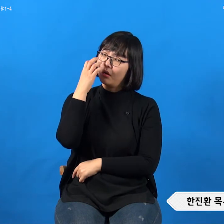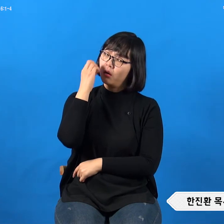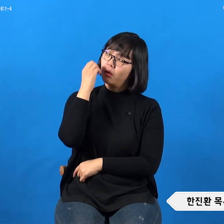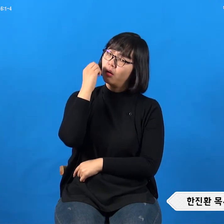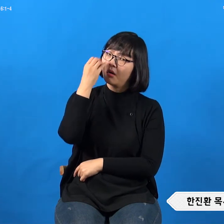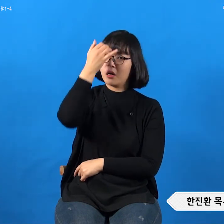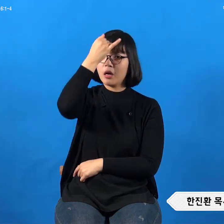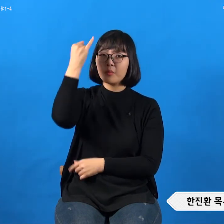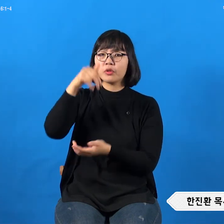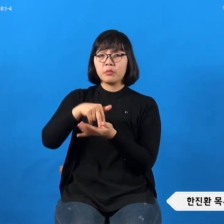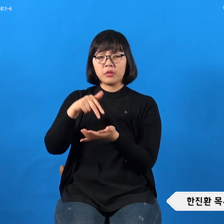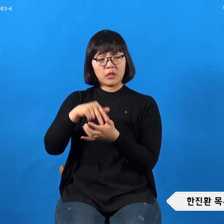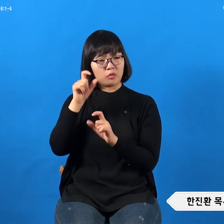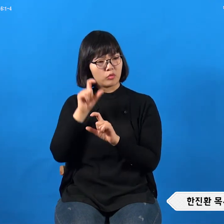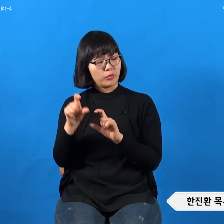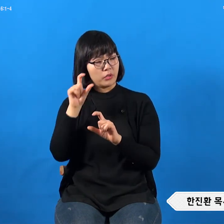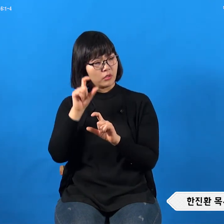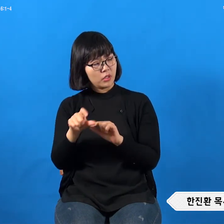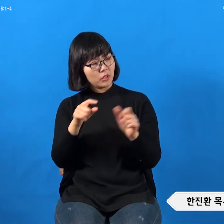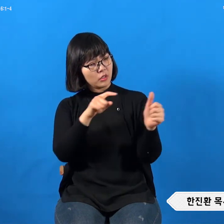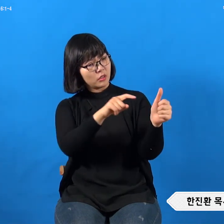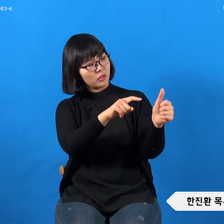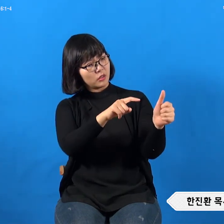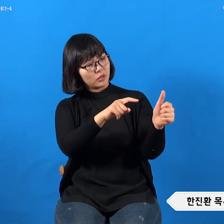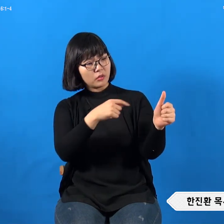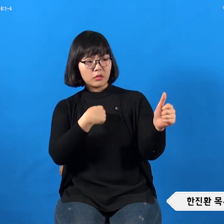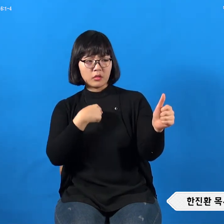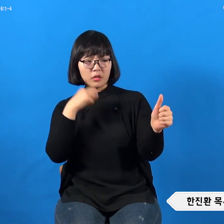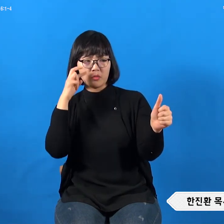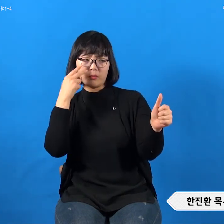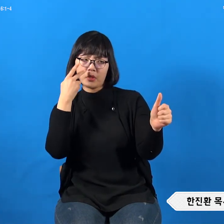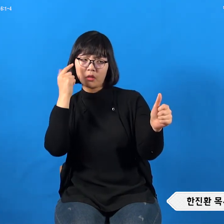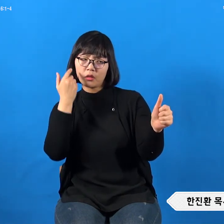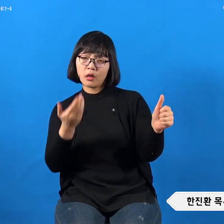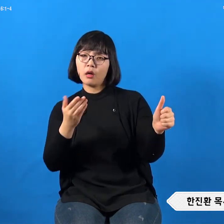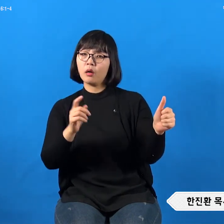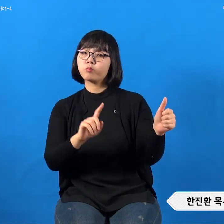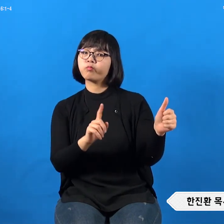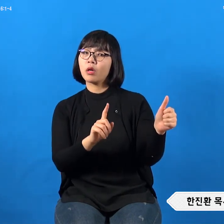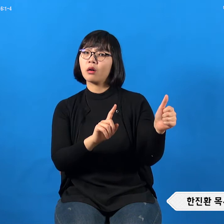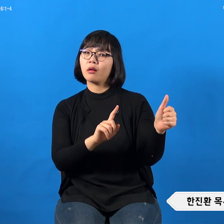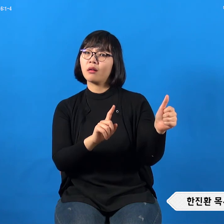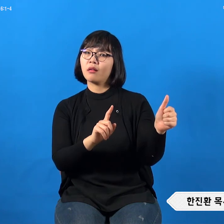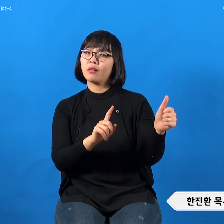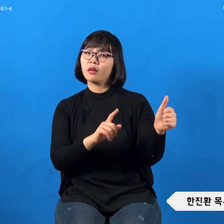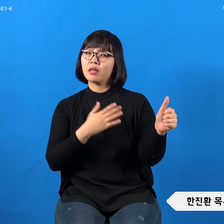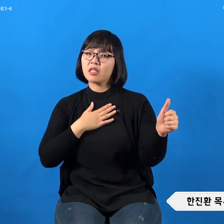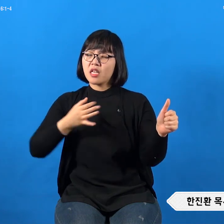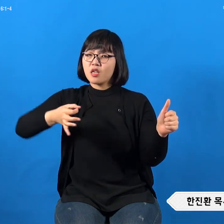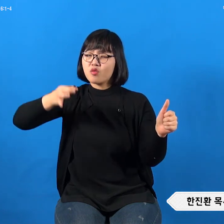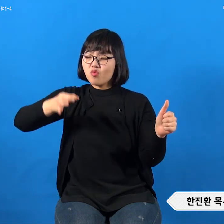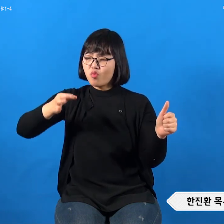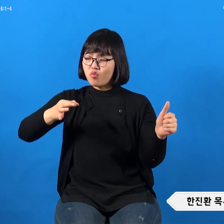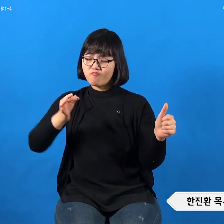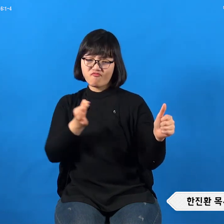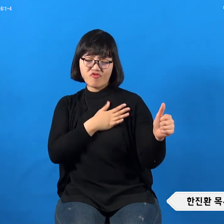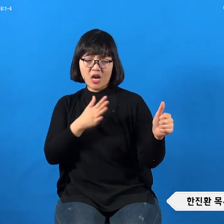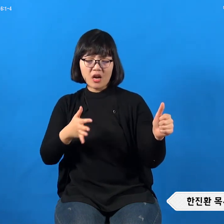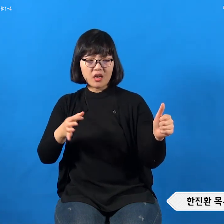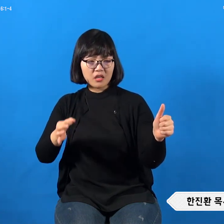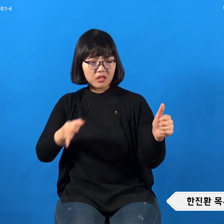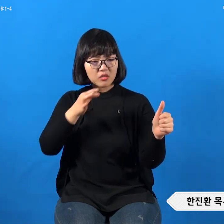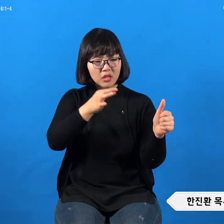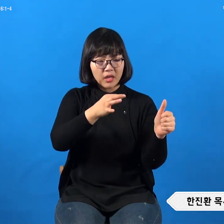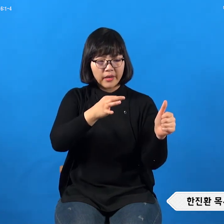내가 이 조카를 잘못 본 것이 아닌가 하는 의구심이 들기 시작합니다. 왜냐하면 그 많은 유산을 물려주는 것을 가볍게 할 수는